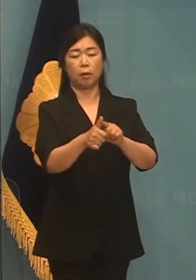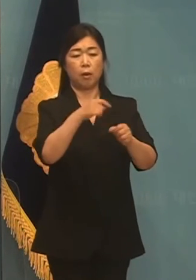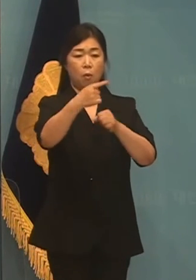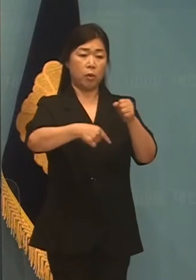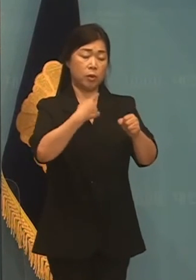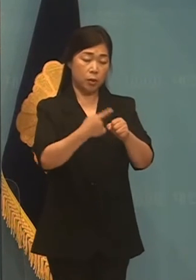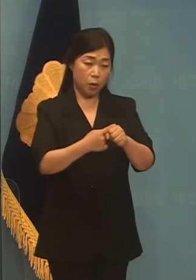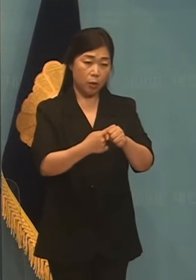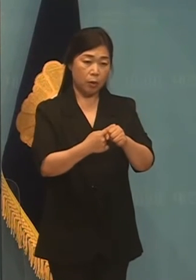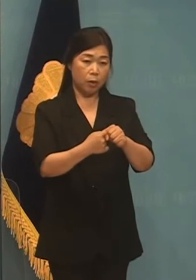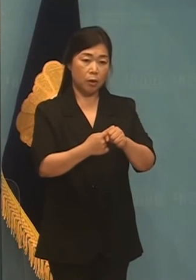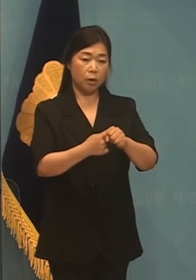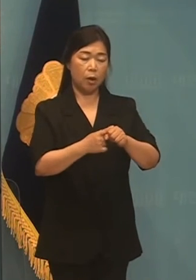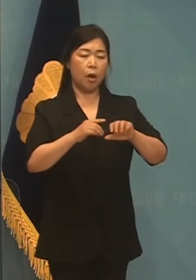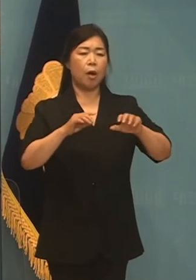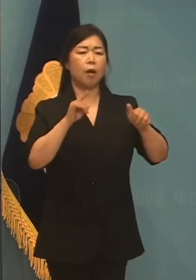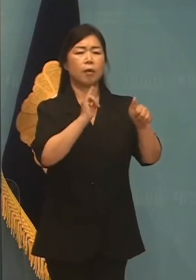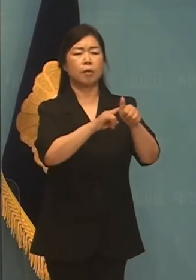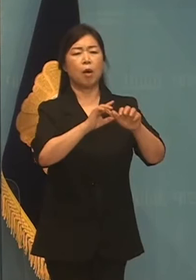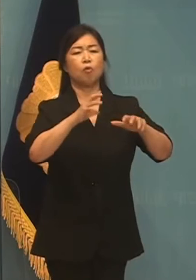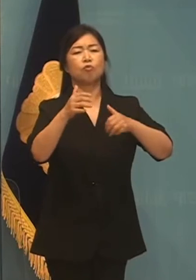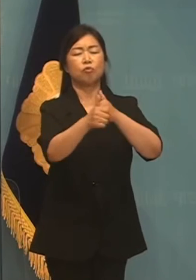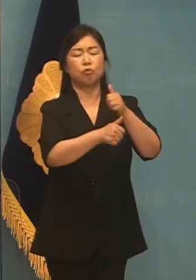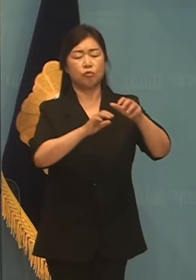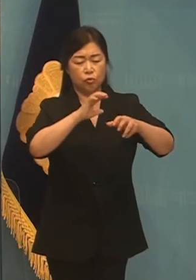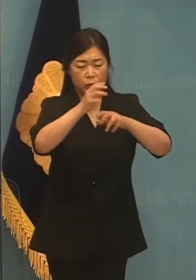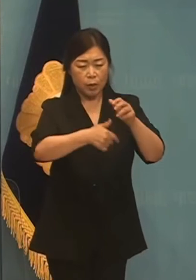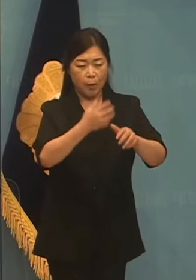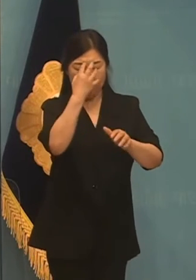탈원전 국제 망신 배우입니다.